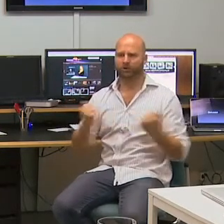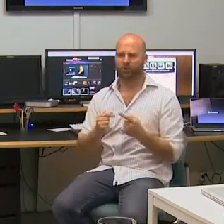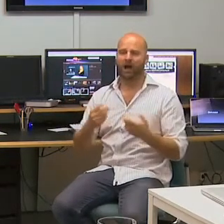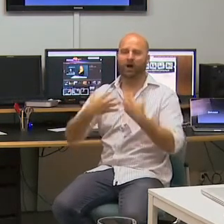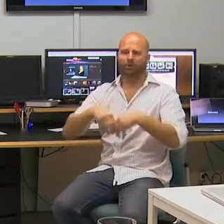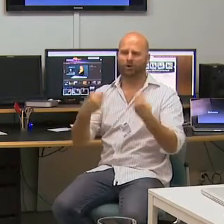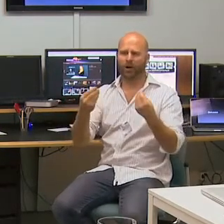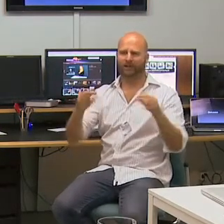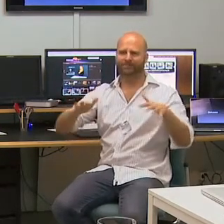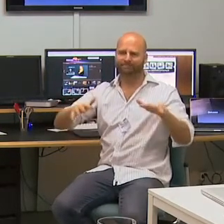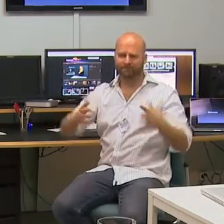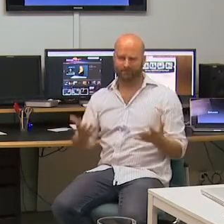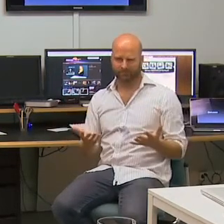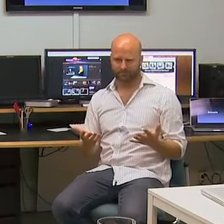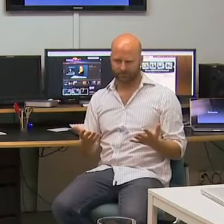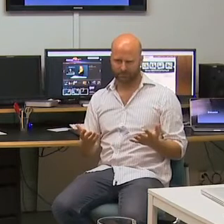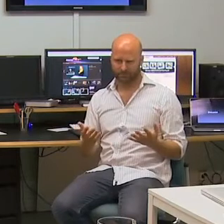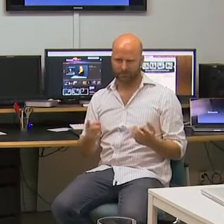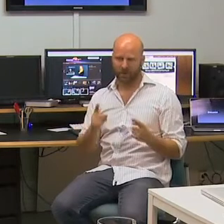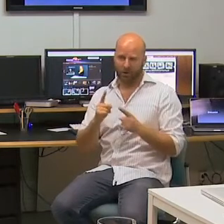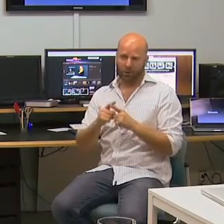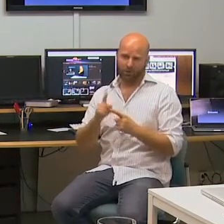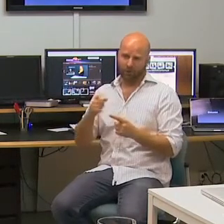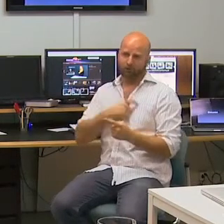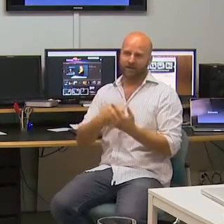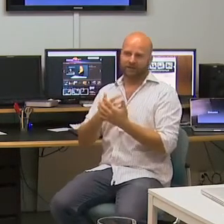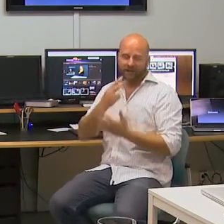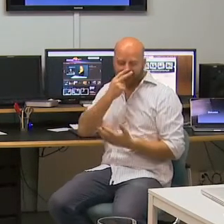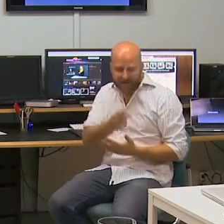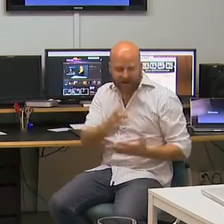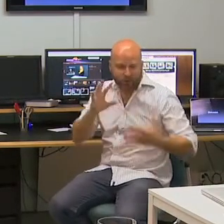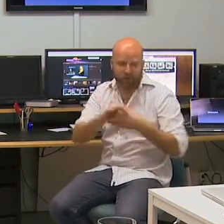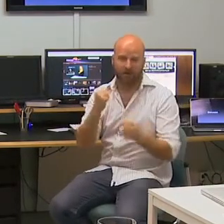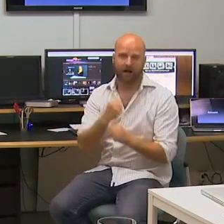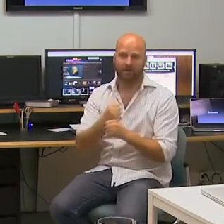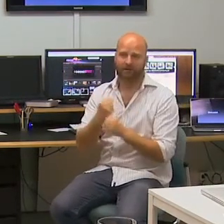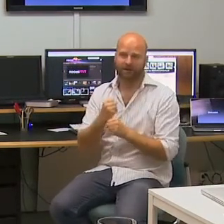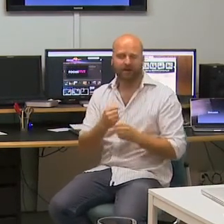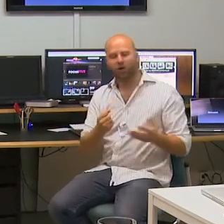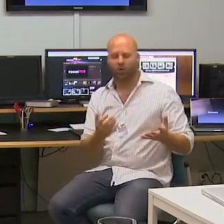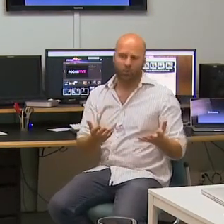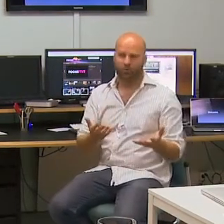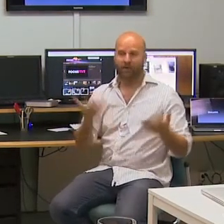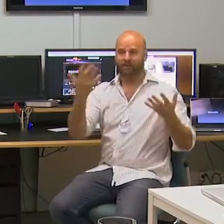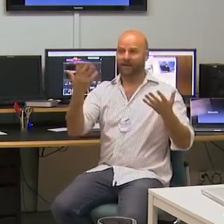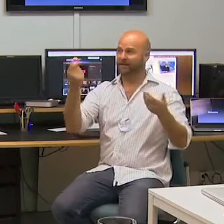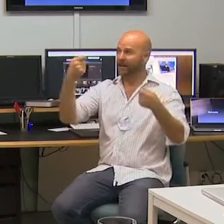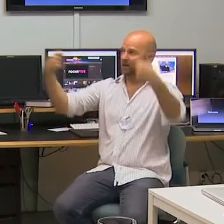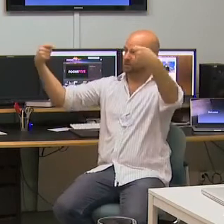Budgetbeschränkung halt auch schnell produzieren und die Qualität leidet dann auch ein bisschen. Und dann sieht das Schweizer